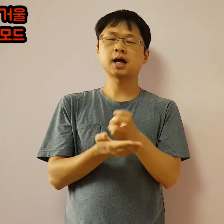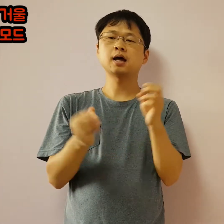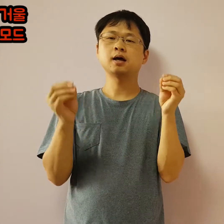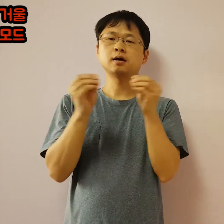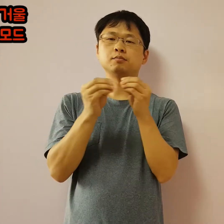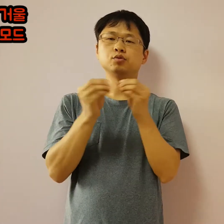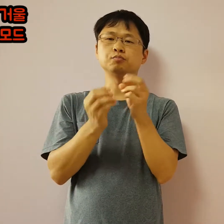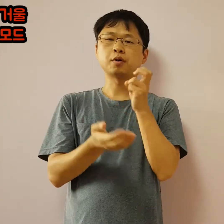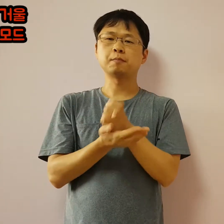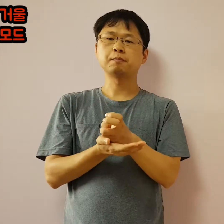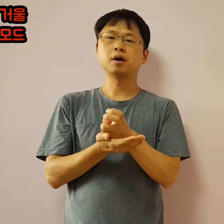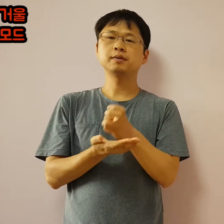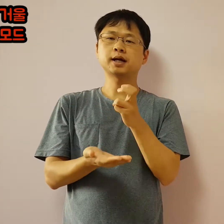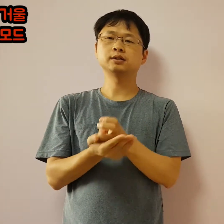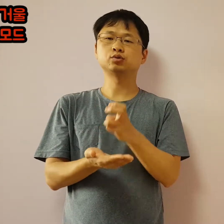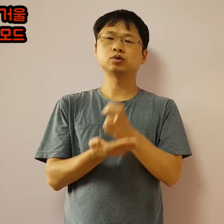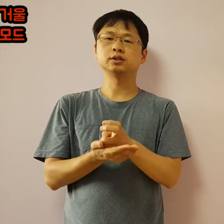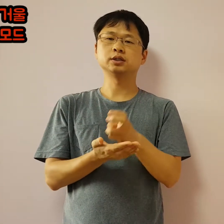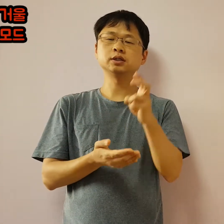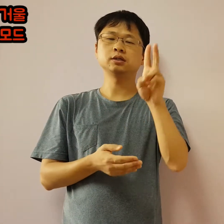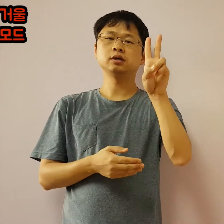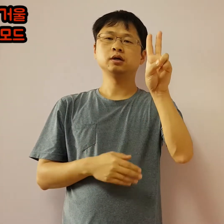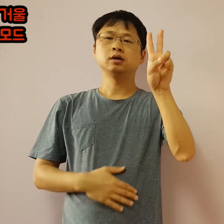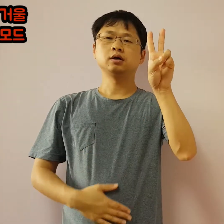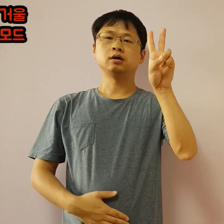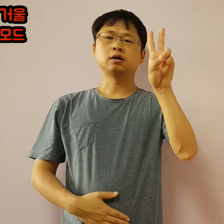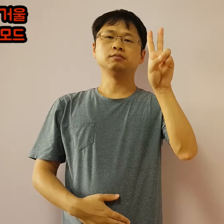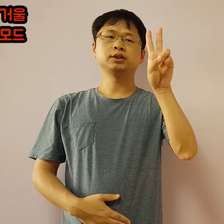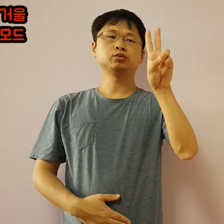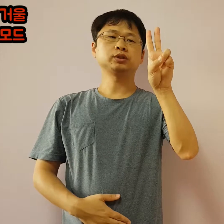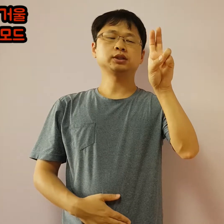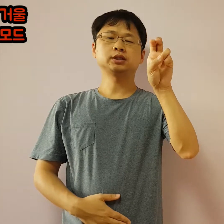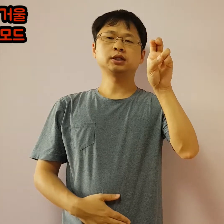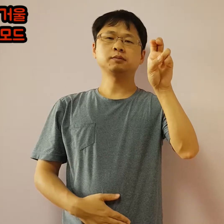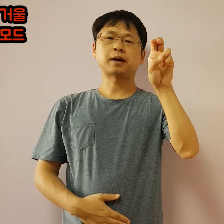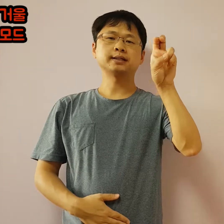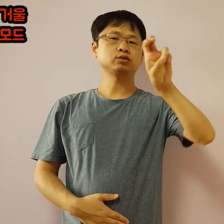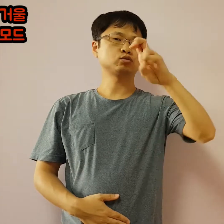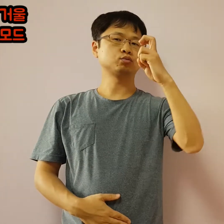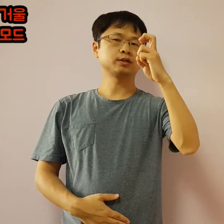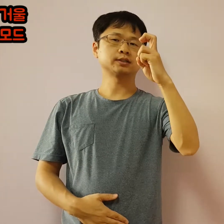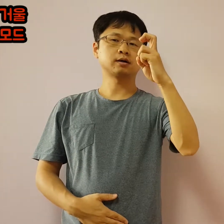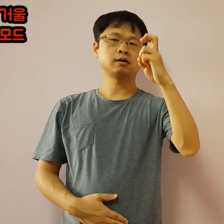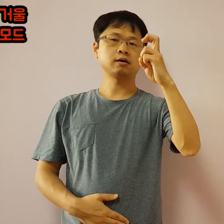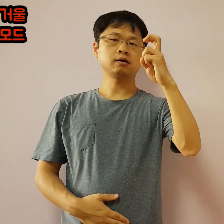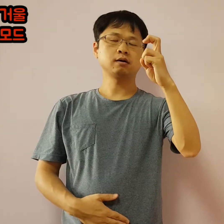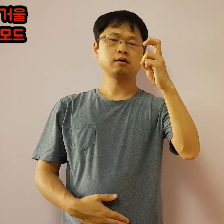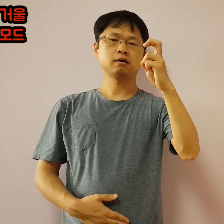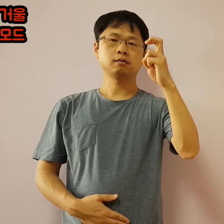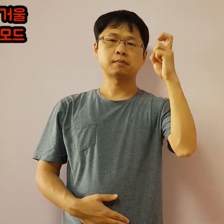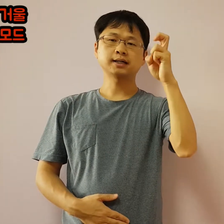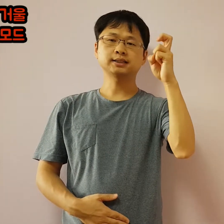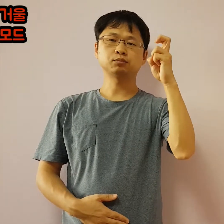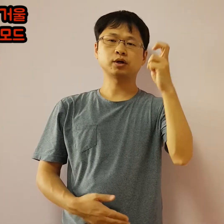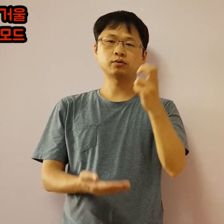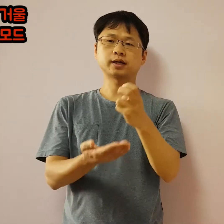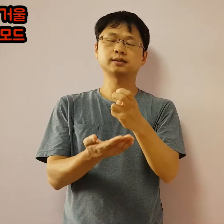문법입니다. 문법. 법이라는 수어는 검지 중지를 반쯤 구부려서 망치 모양으로